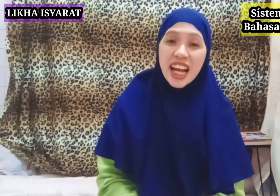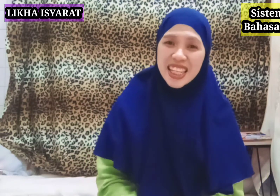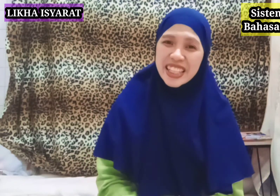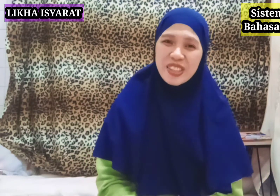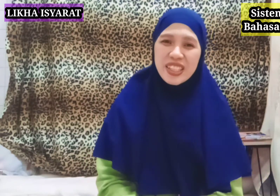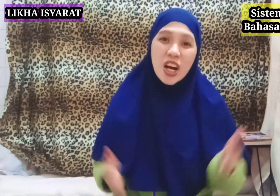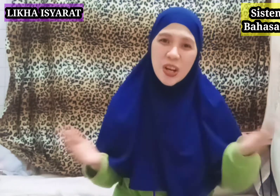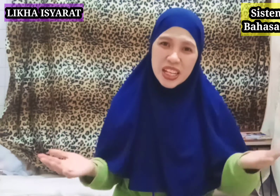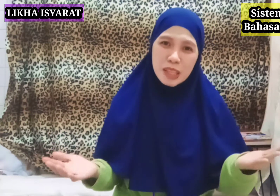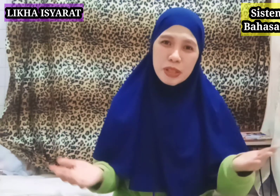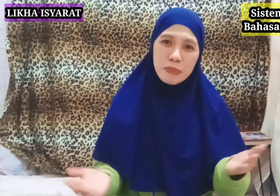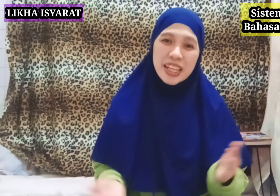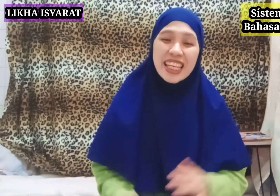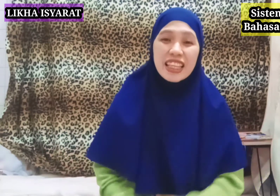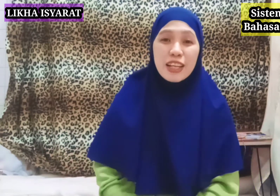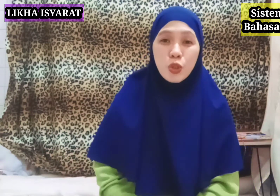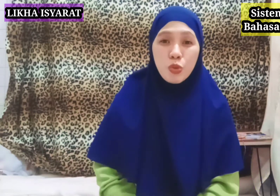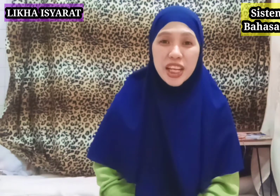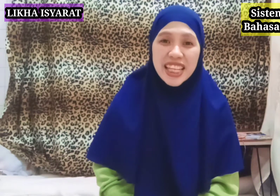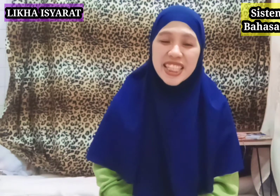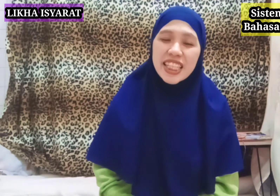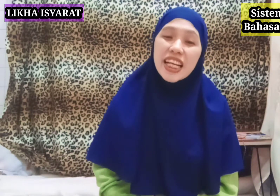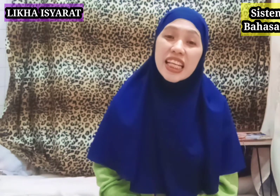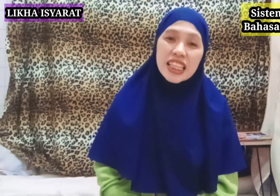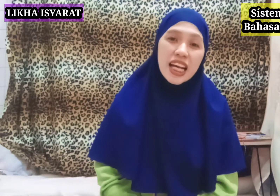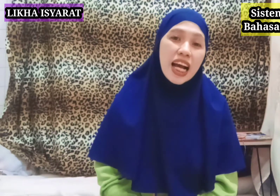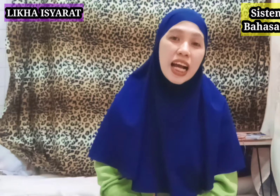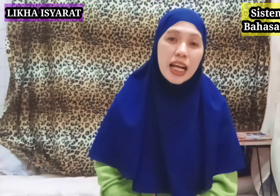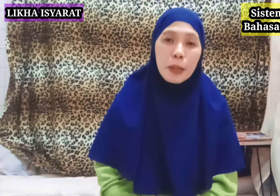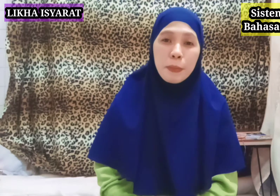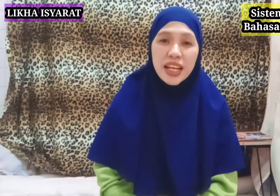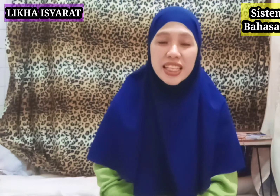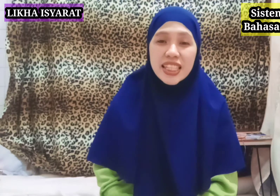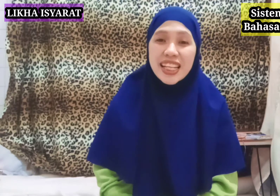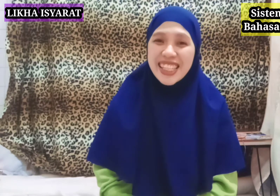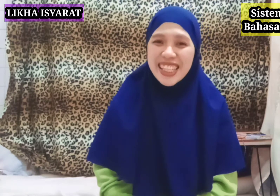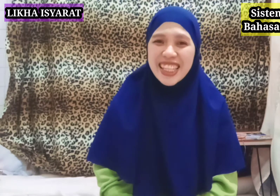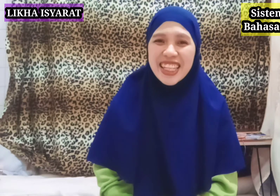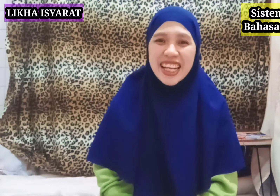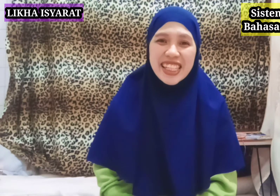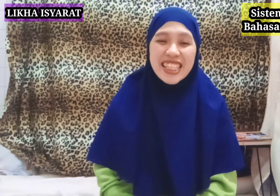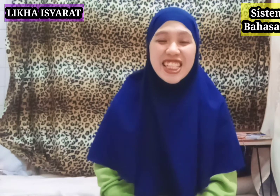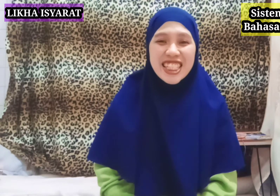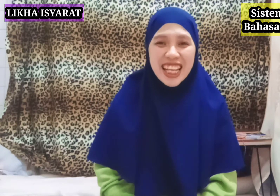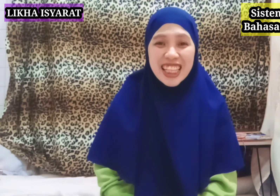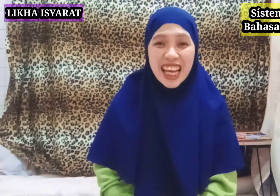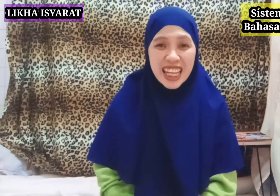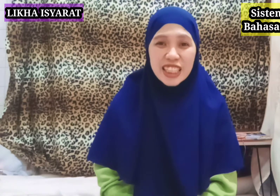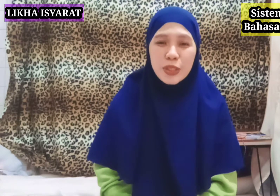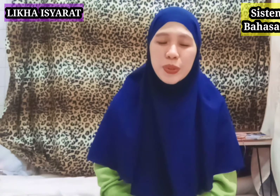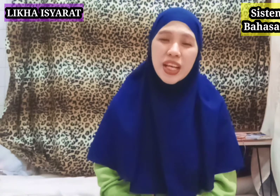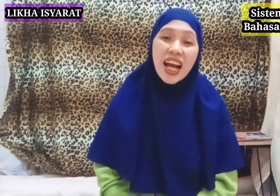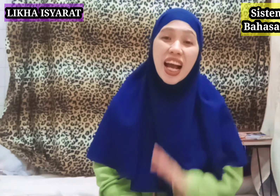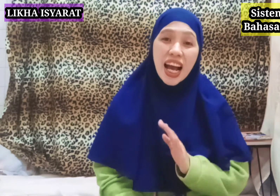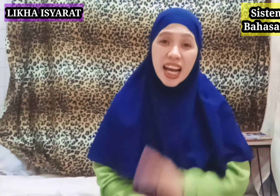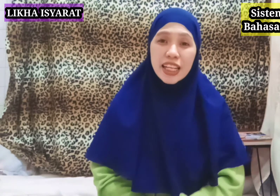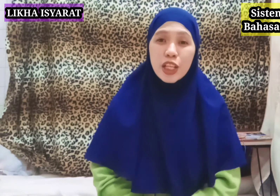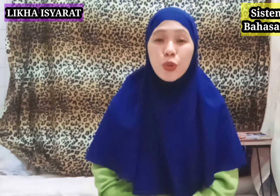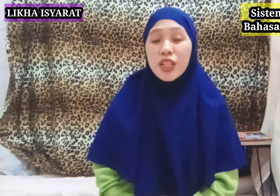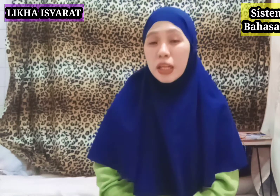anak gitu ya. Oke teman-teman, kita langsung mulai aja ya. Kita akan belajar inti dari isyarat anaknya dulu ya. Anak itu dalam